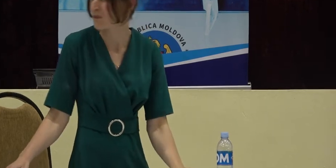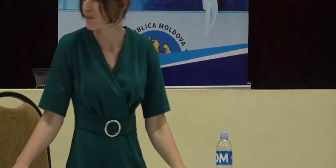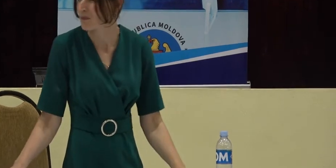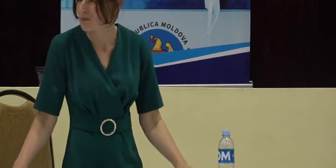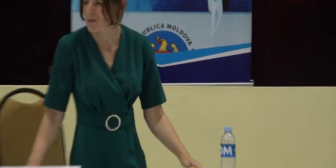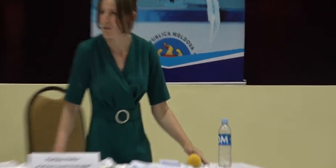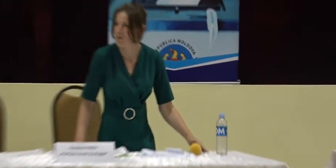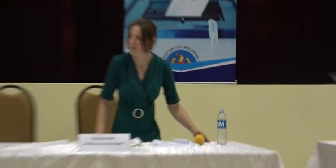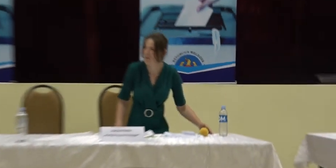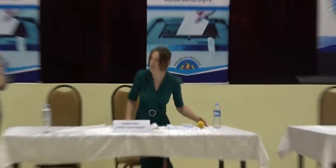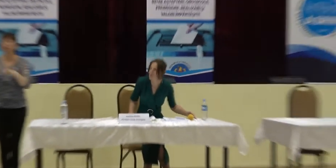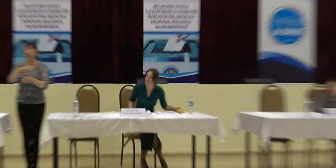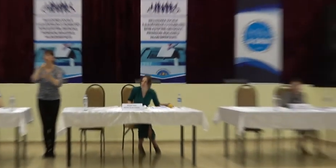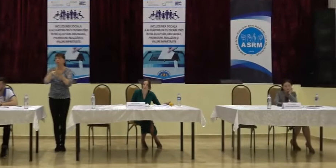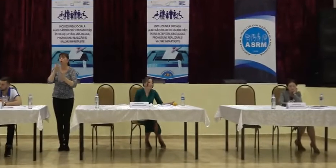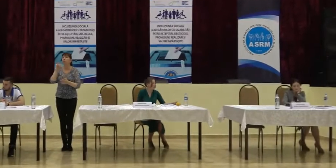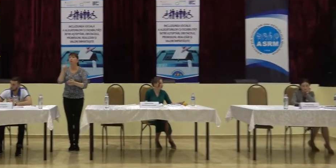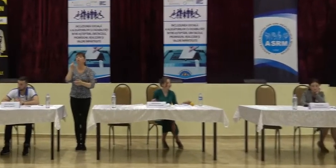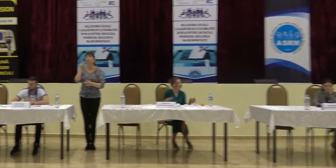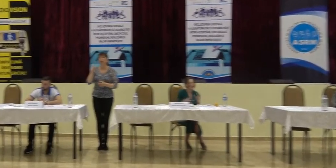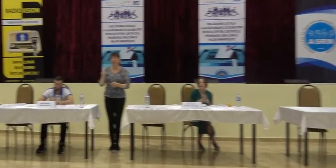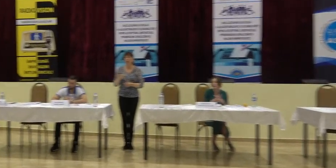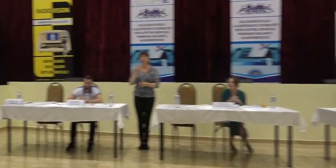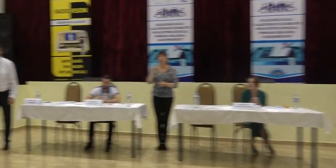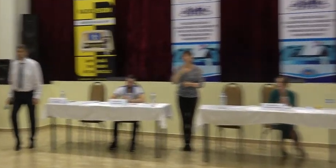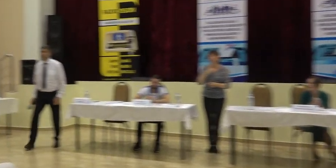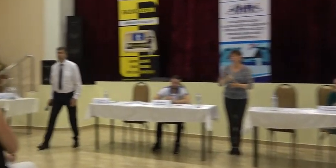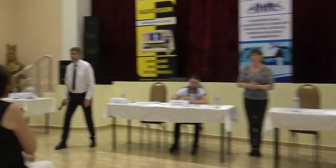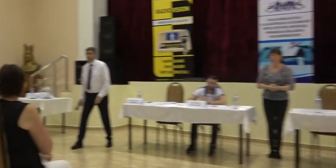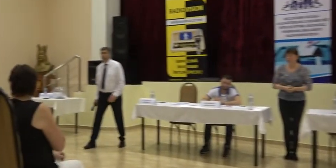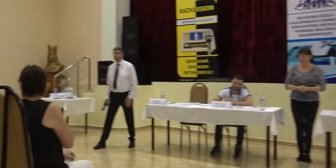Luăm următoarea întrebare din sală. Vă rog.